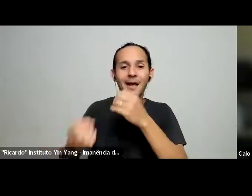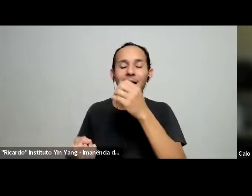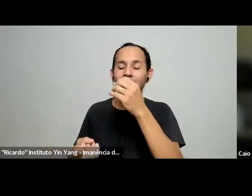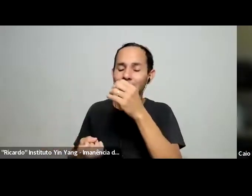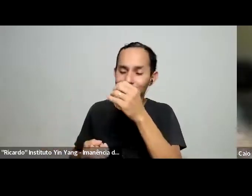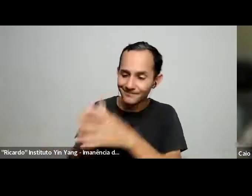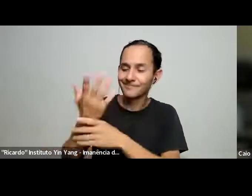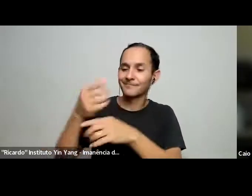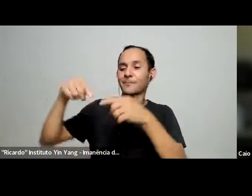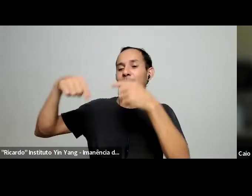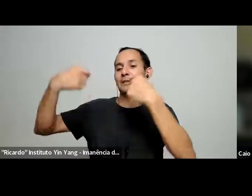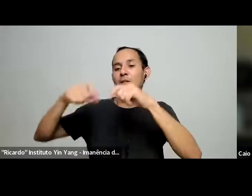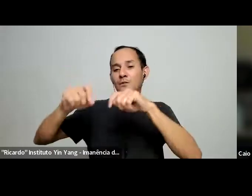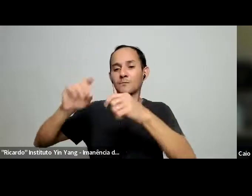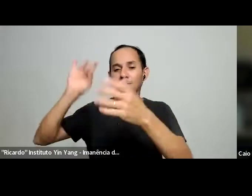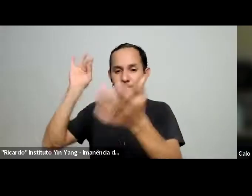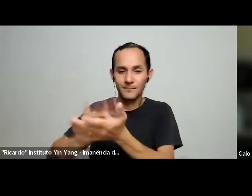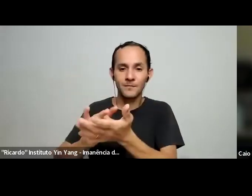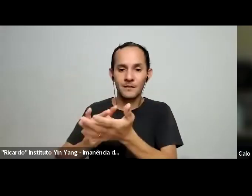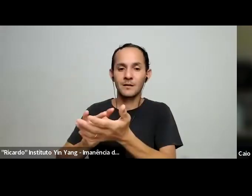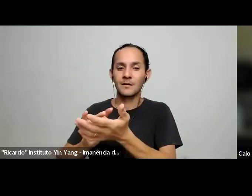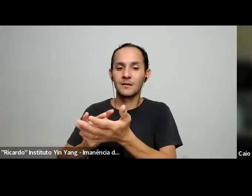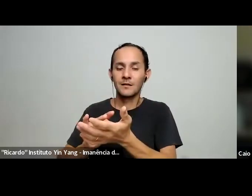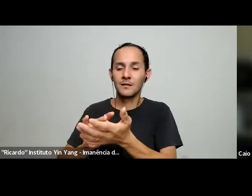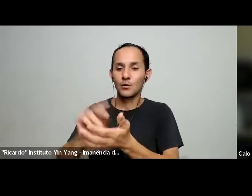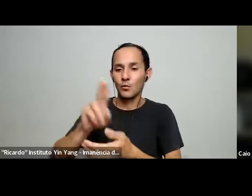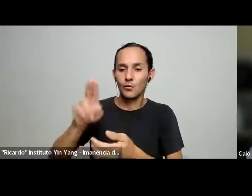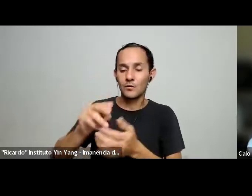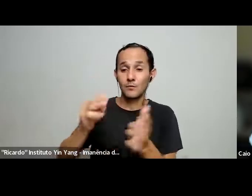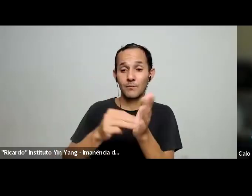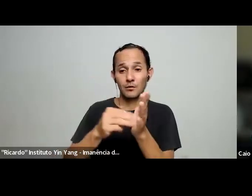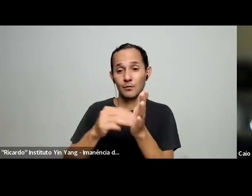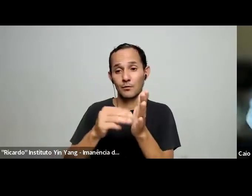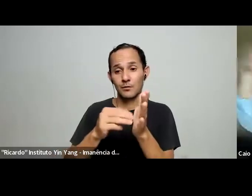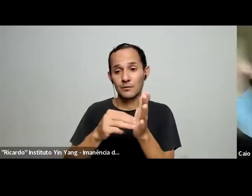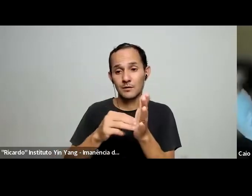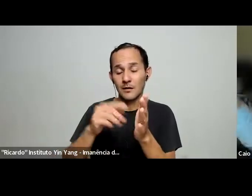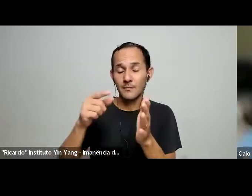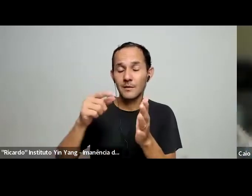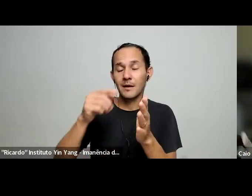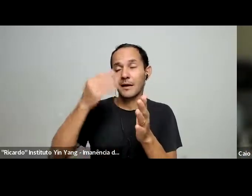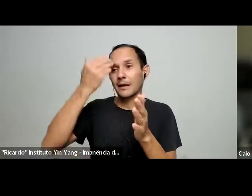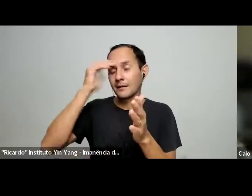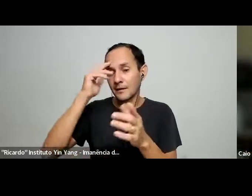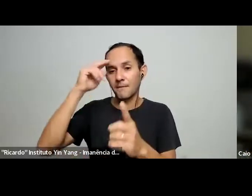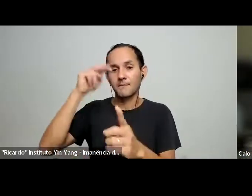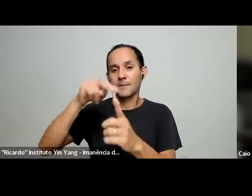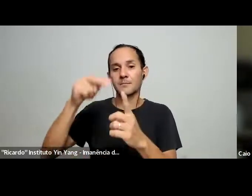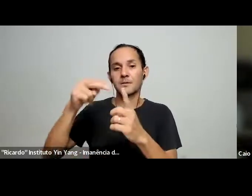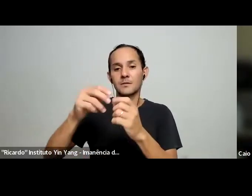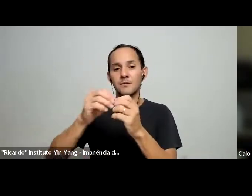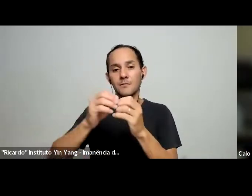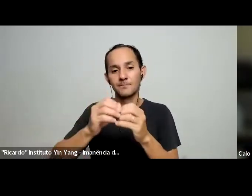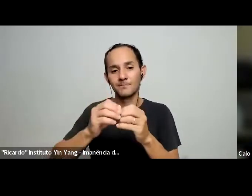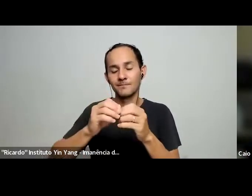de consolidar esse conhecimento usando uma metodologia para você ter uma visão ampla de uma